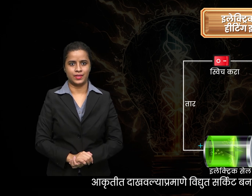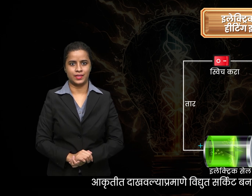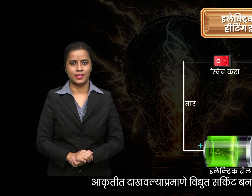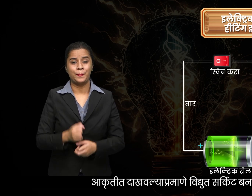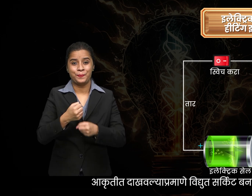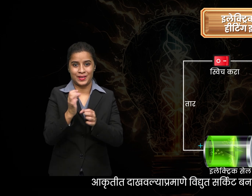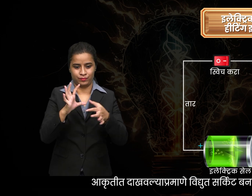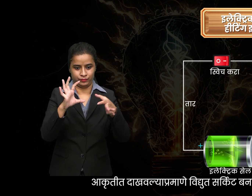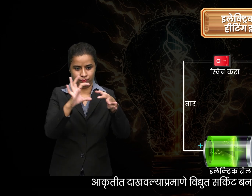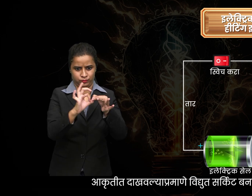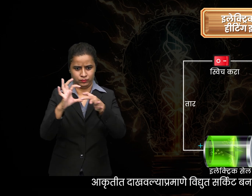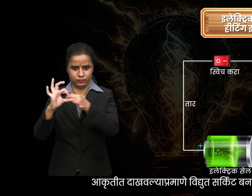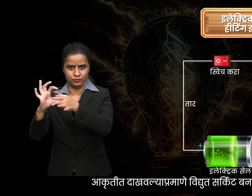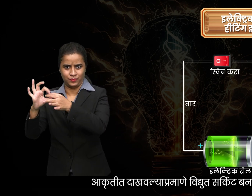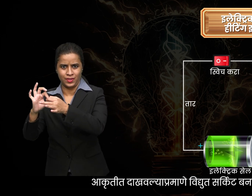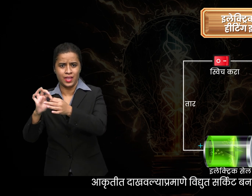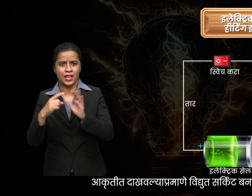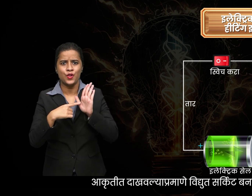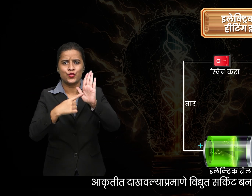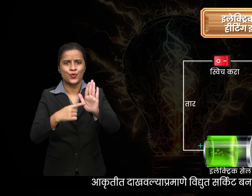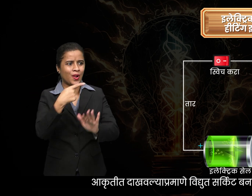आकृतीत दाखवल्याप्रमाणे विद्युत सर्किट बनवा.